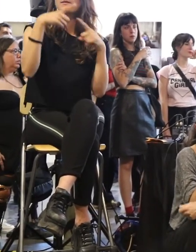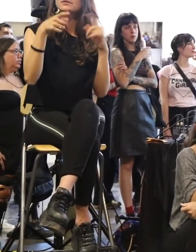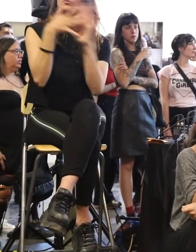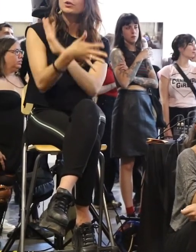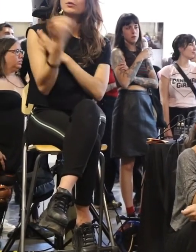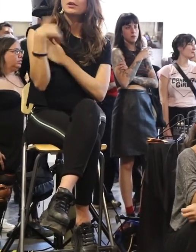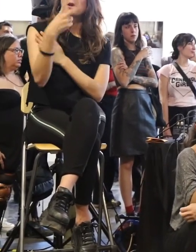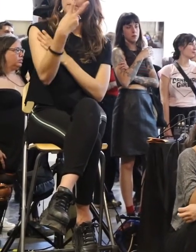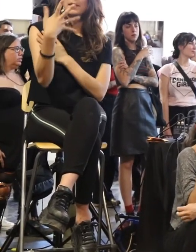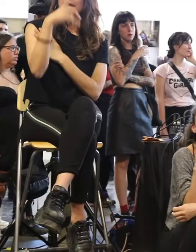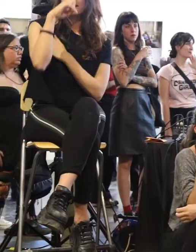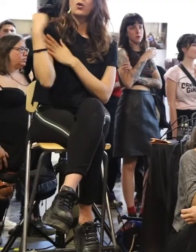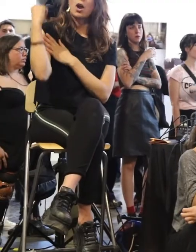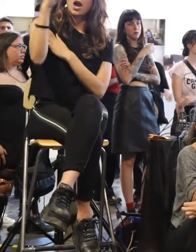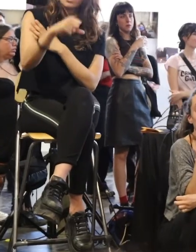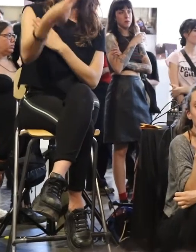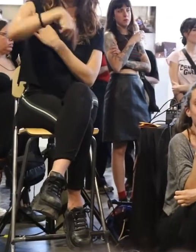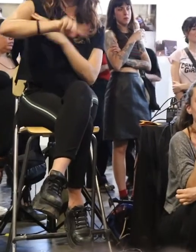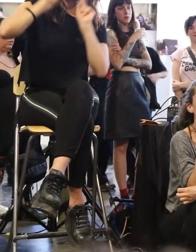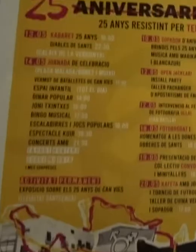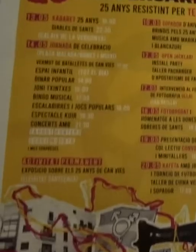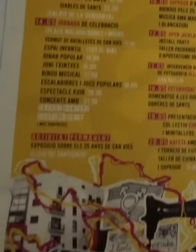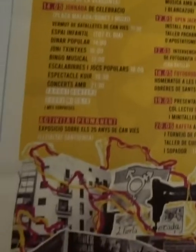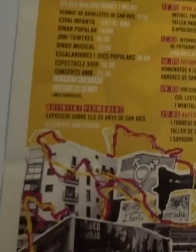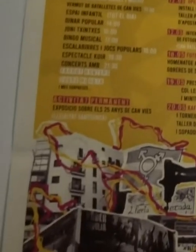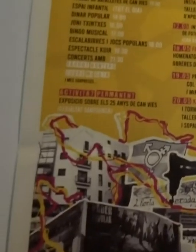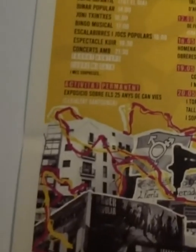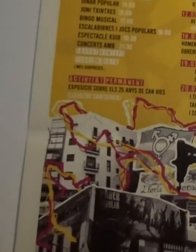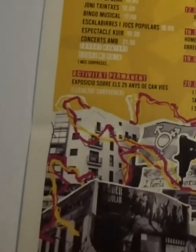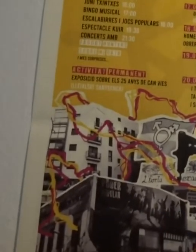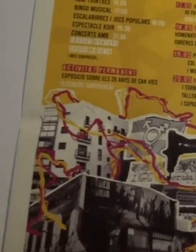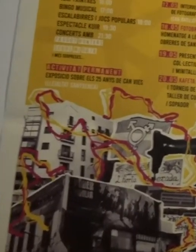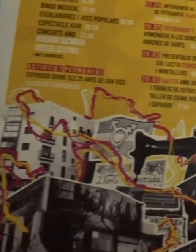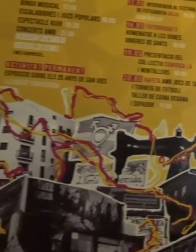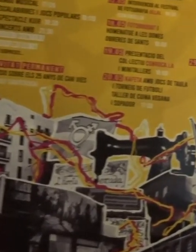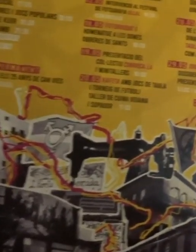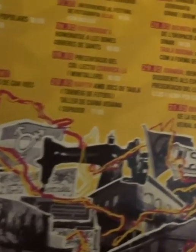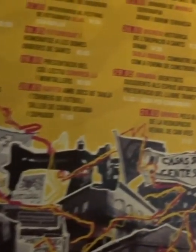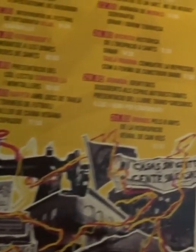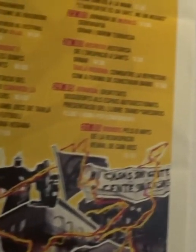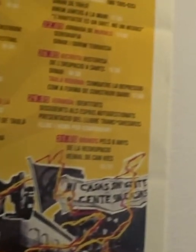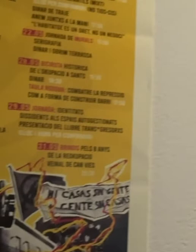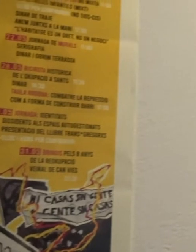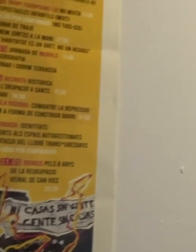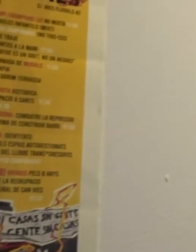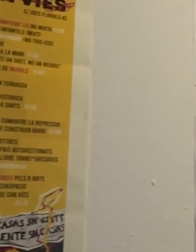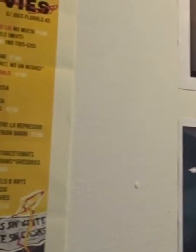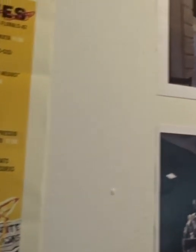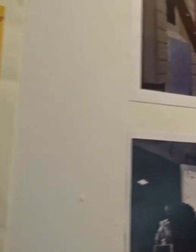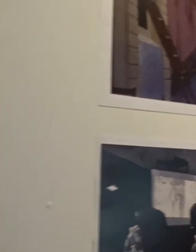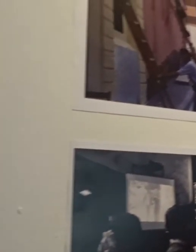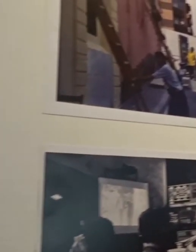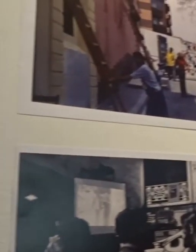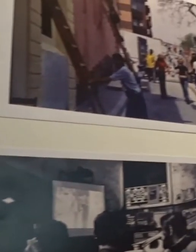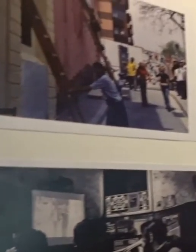de autogestión y resistencia en el barrio de Sants. Hemos acabado las celebraciones este martes de la